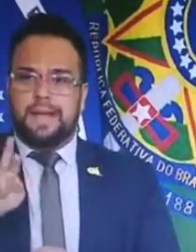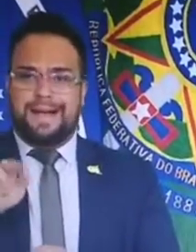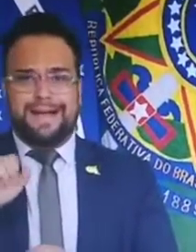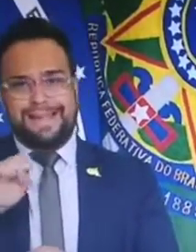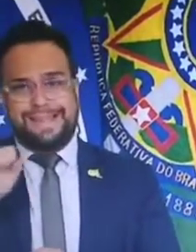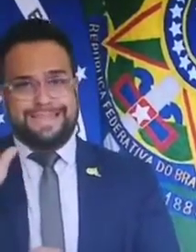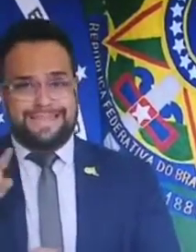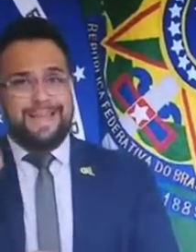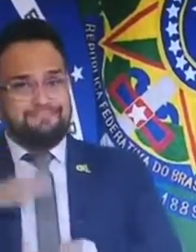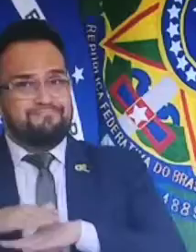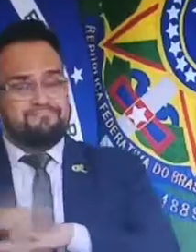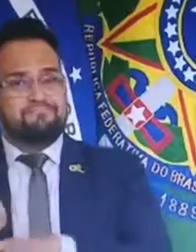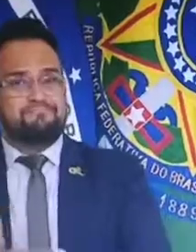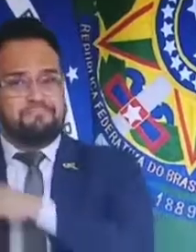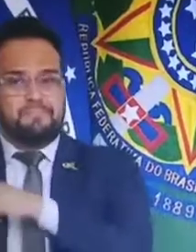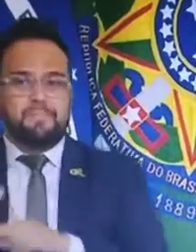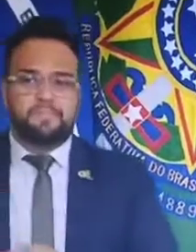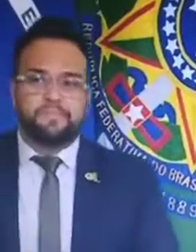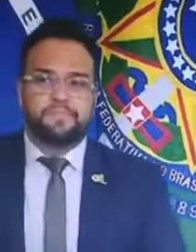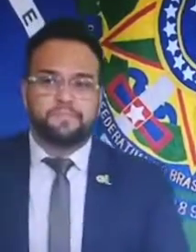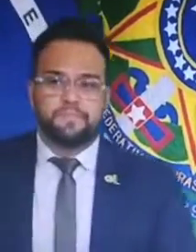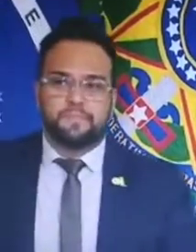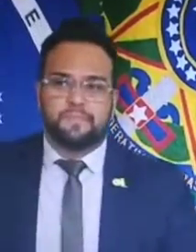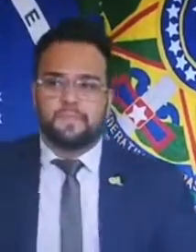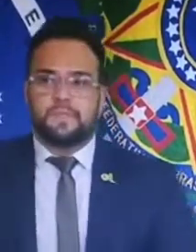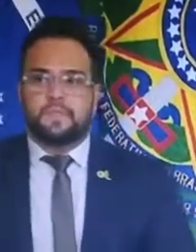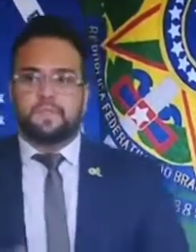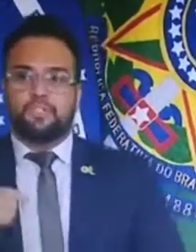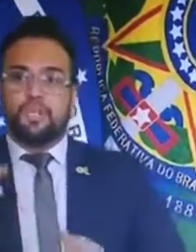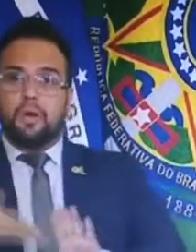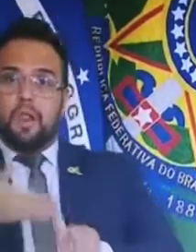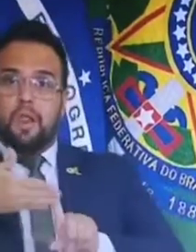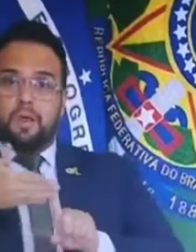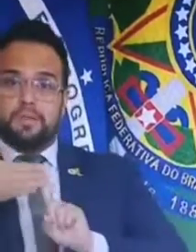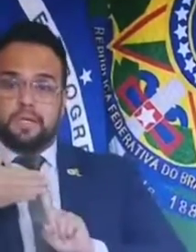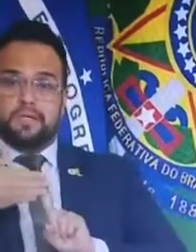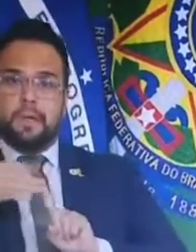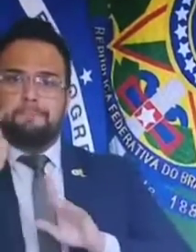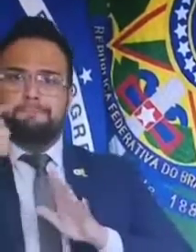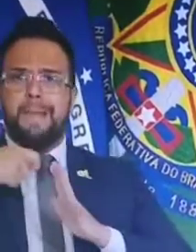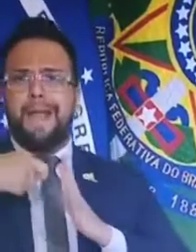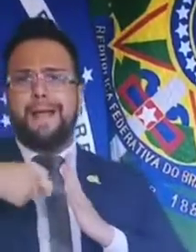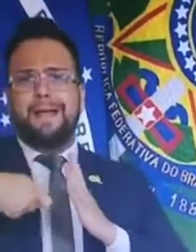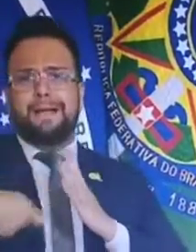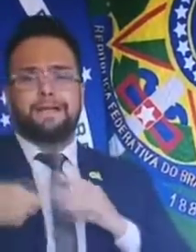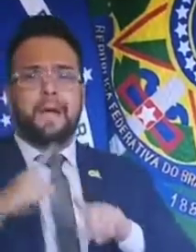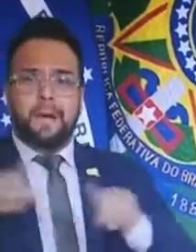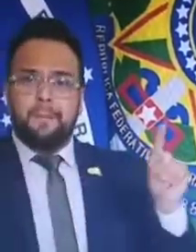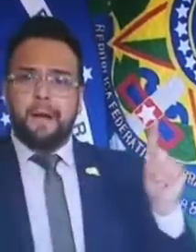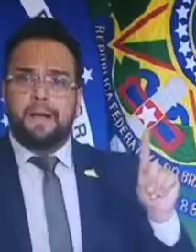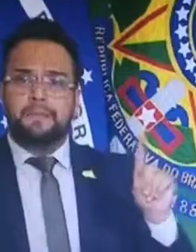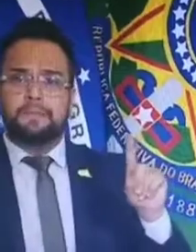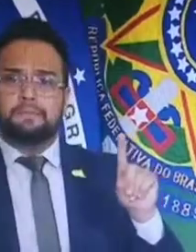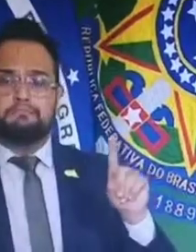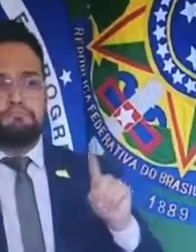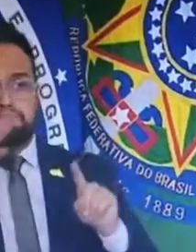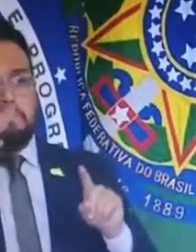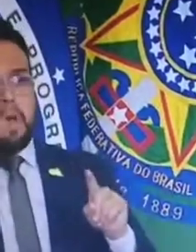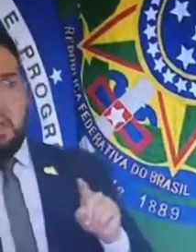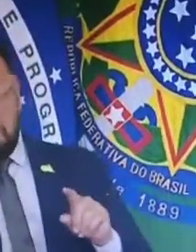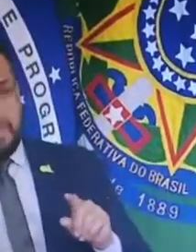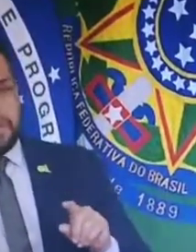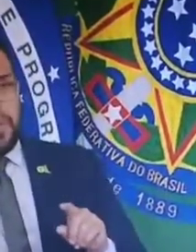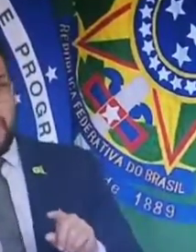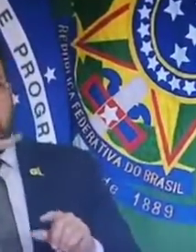Quando chegava para você, licenças que levavam meses, leva agora horas. Quem não quer isso?